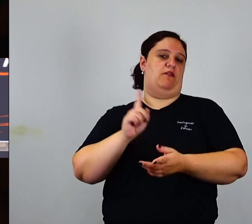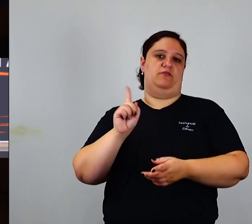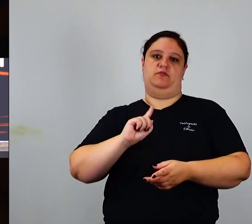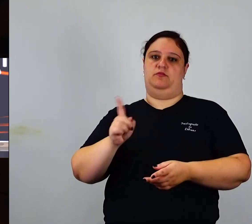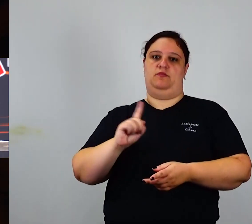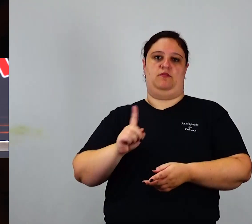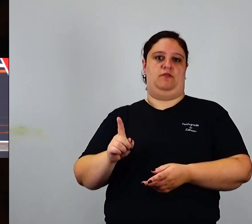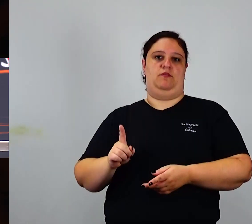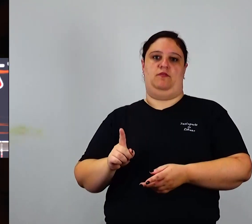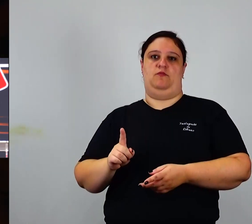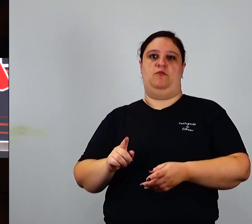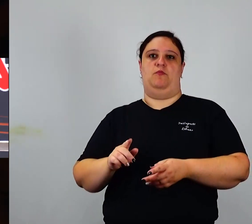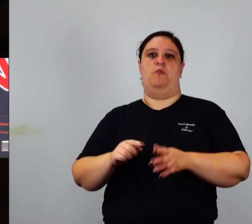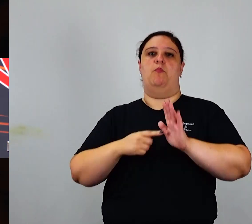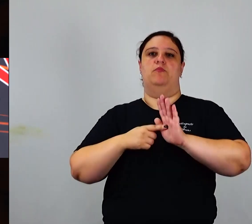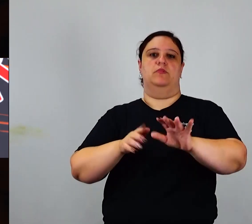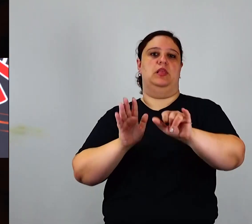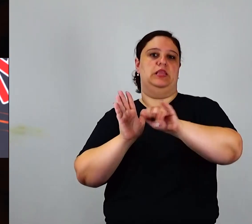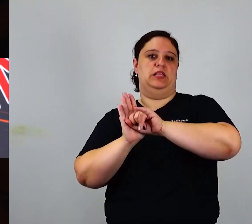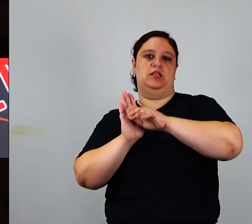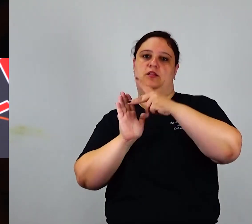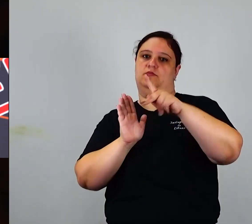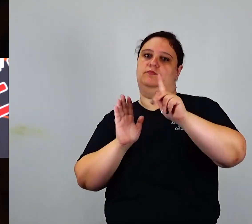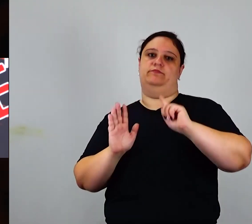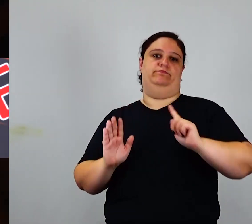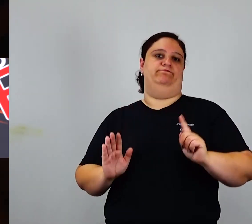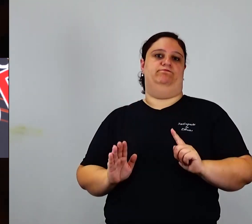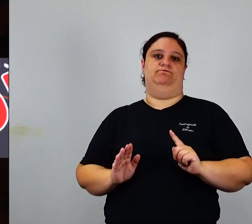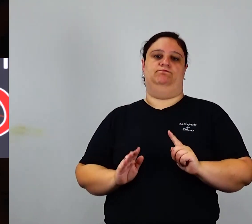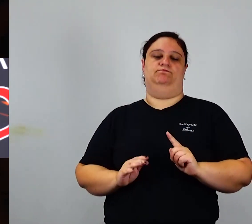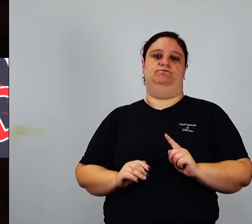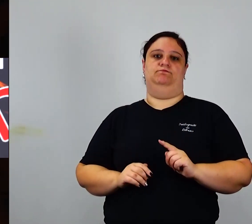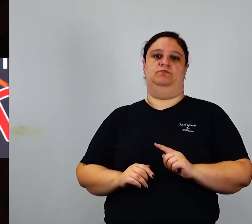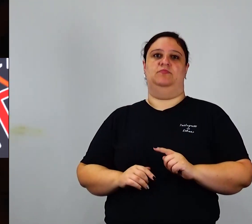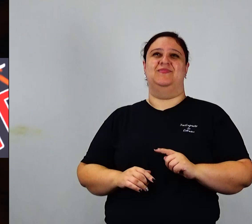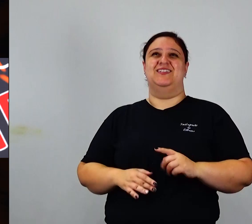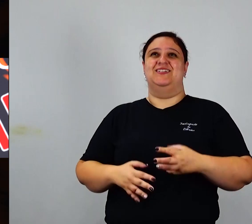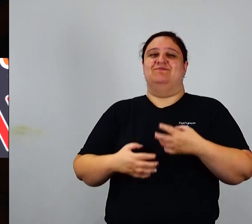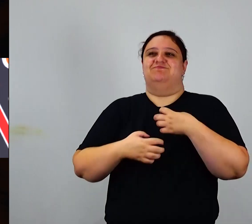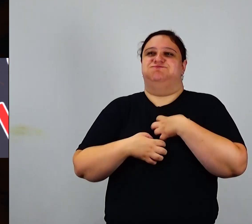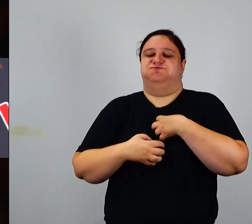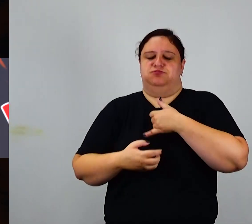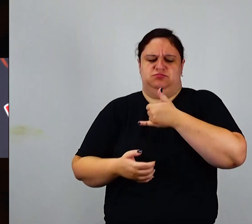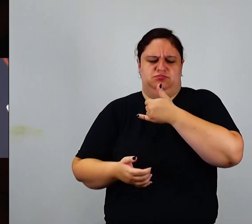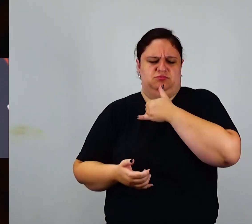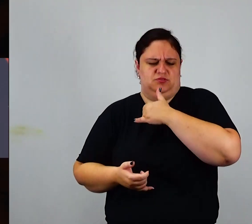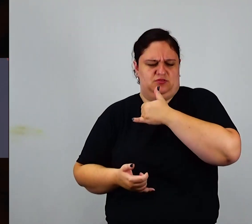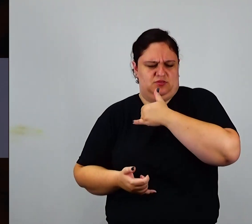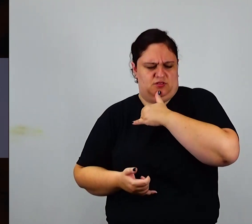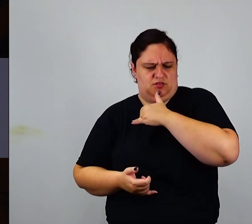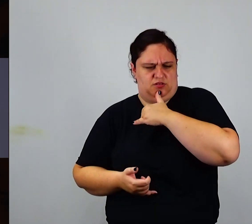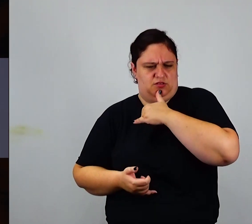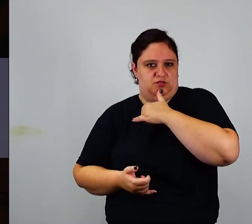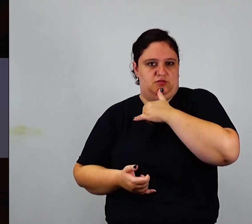identidade. Se você se sente triste, essa não é a sua